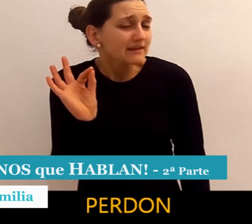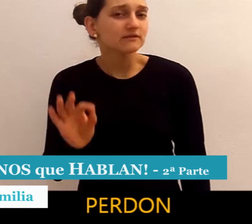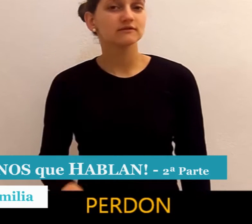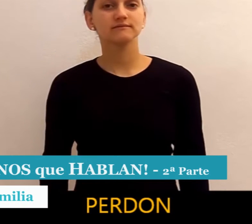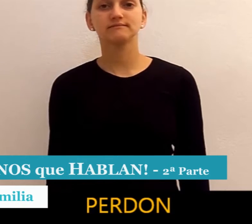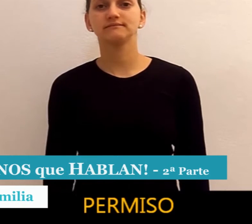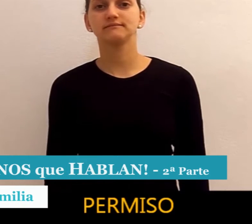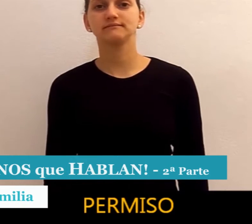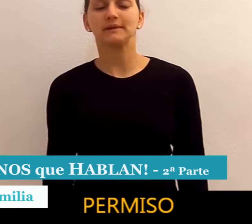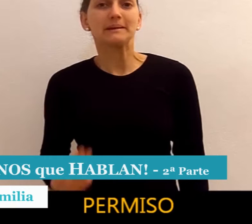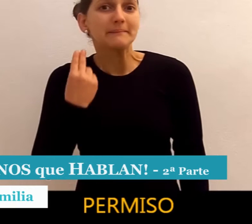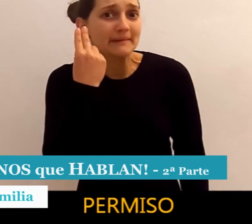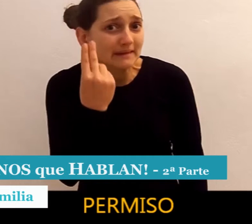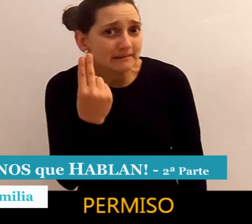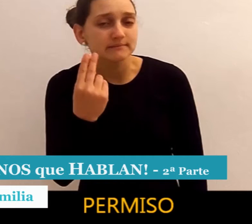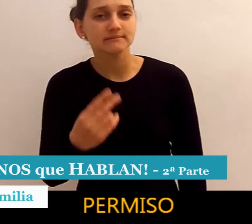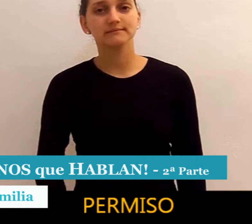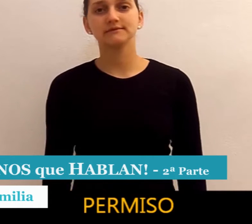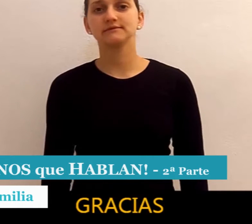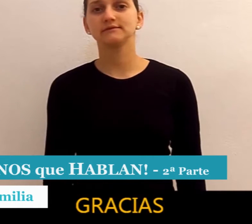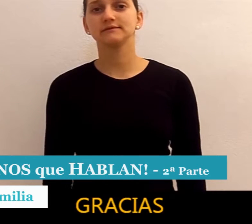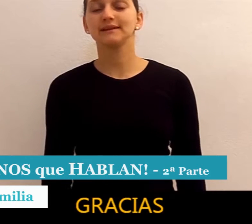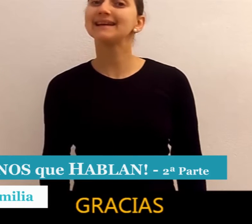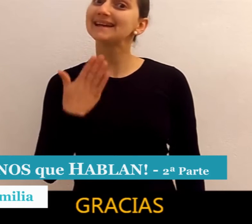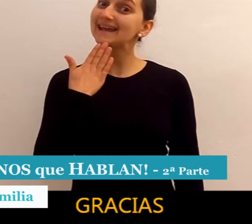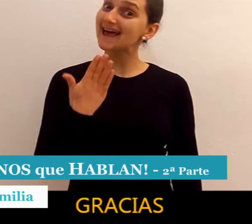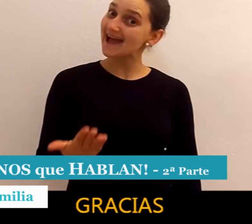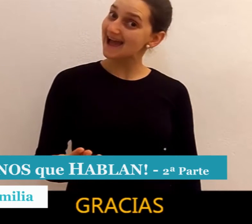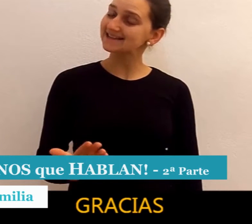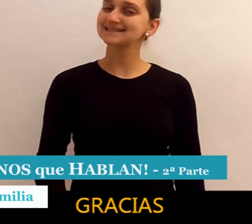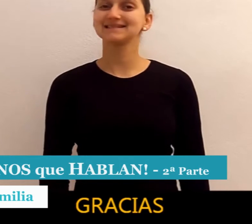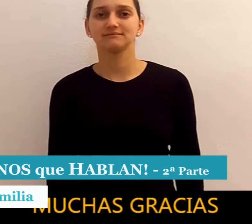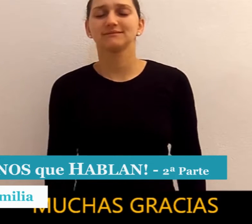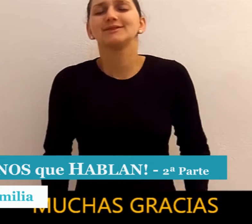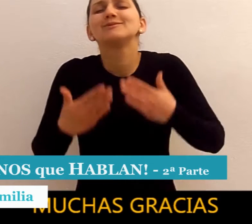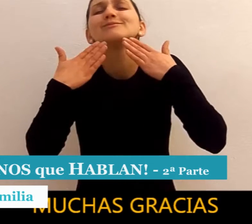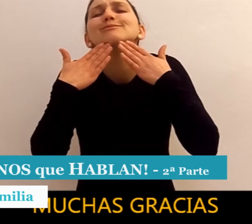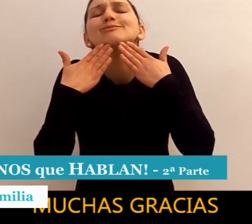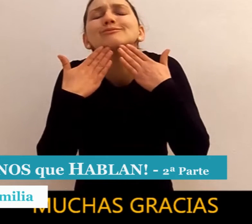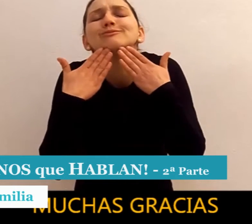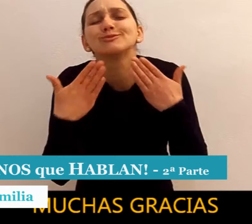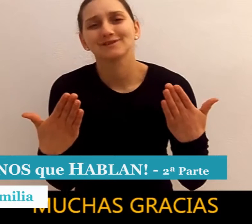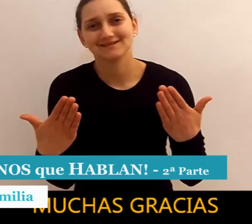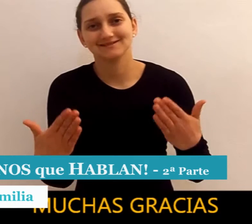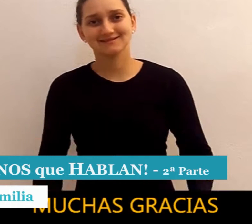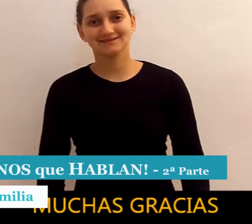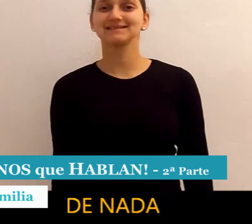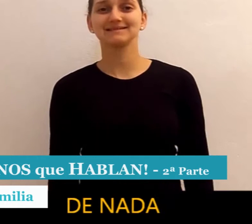Caminante, son tus huellas el camino y nada más. Caminante, no hay camino. Se hace camino al andar.